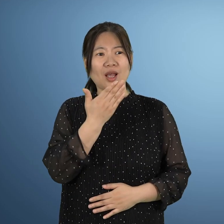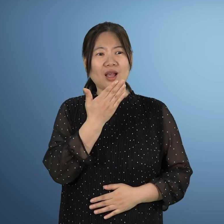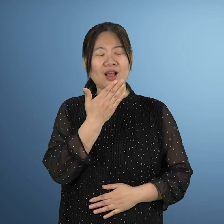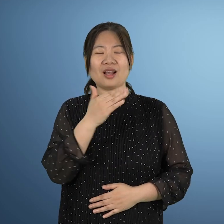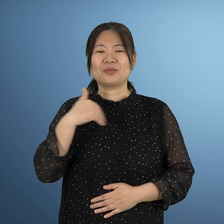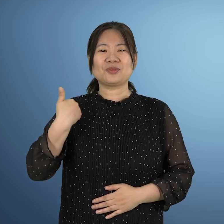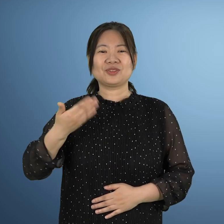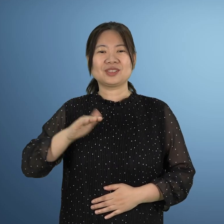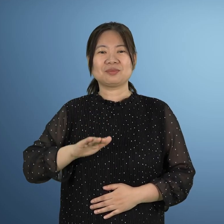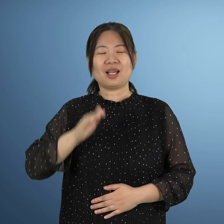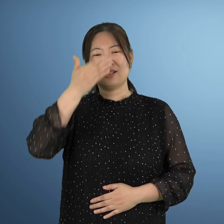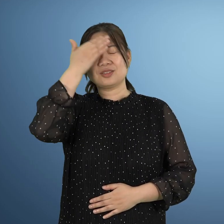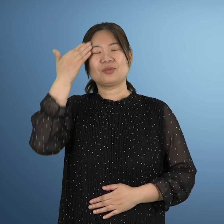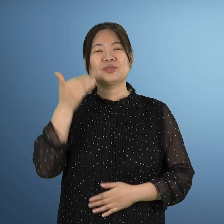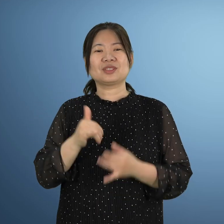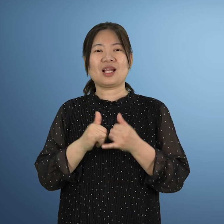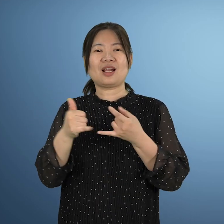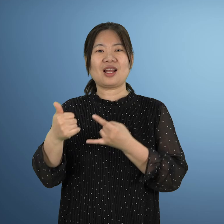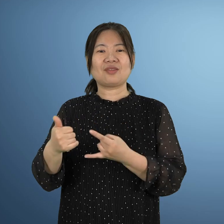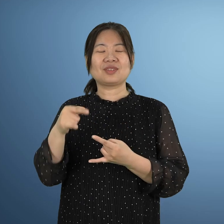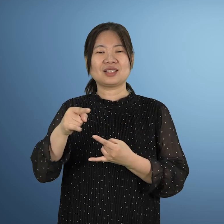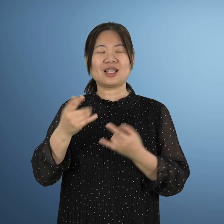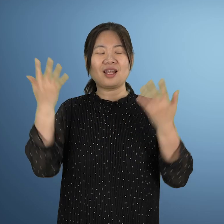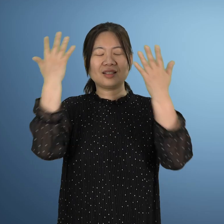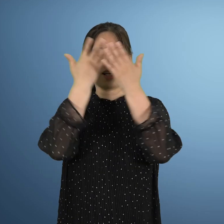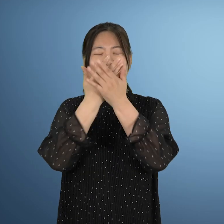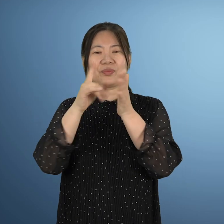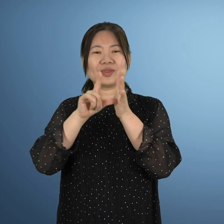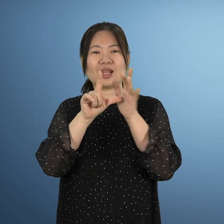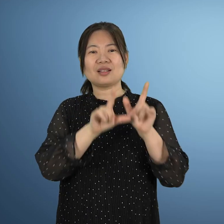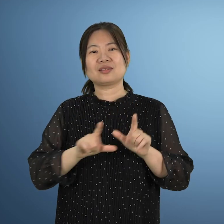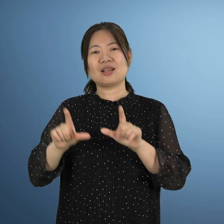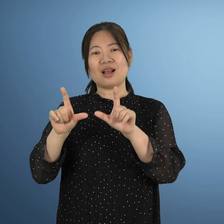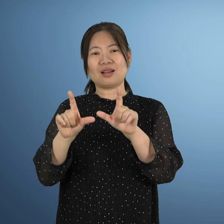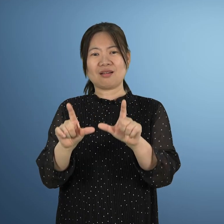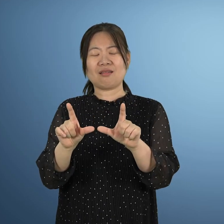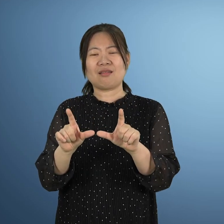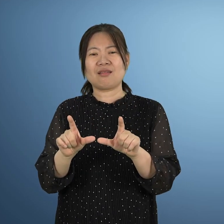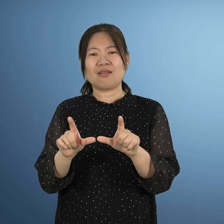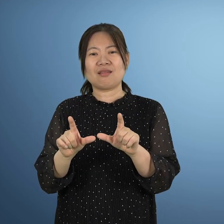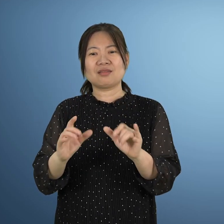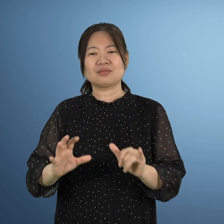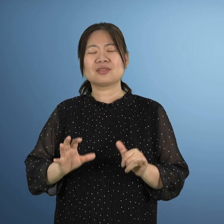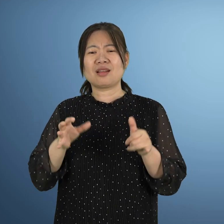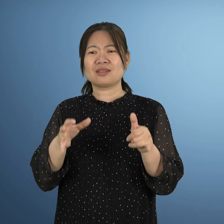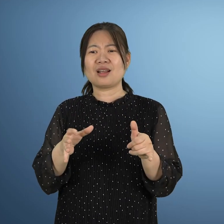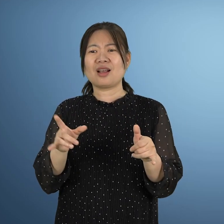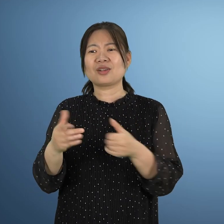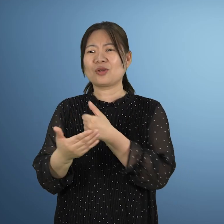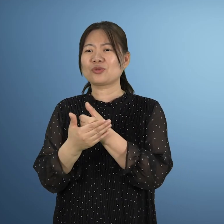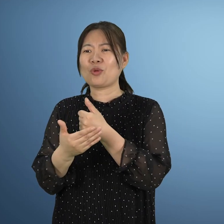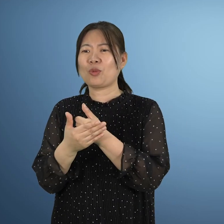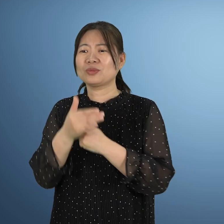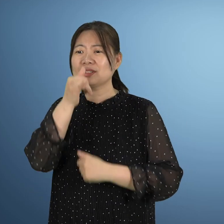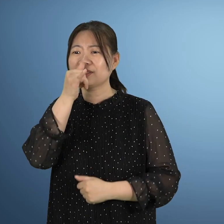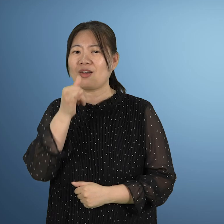모르지만 그게 젊은이들에게 이 깜깜이 시대를 살아가는 세상에 무슨 도움이